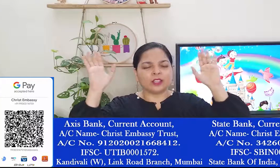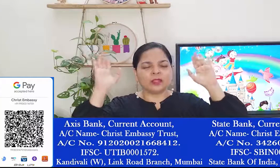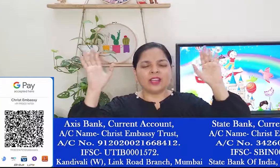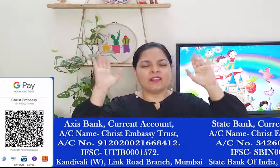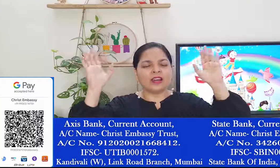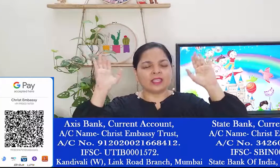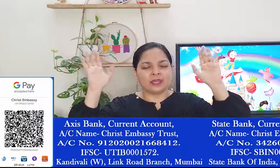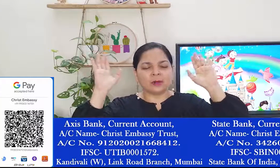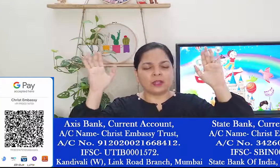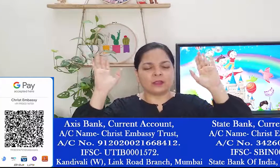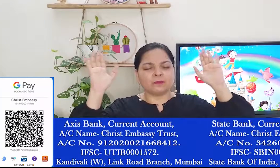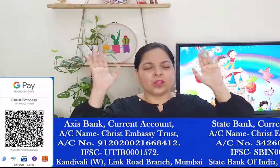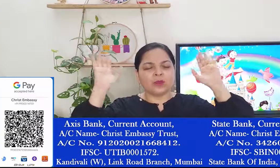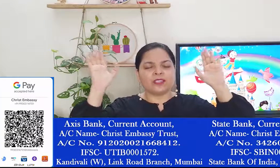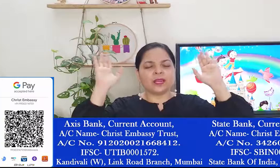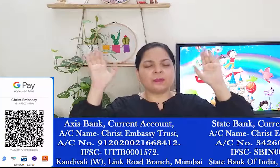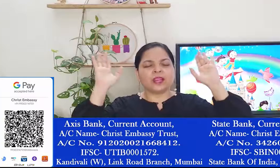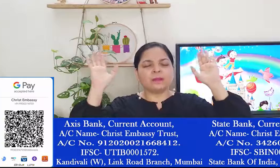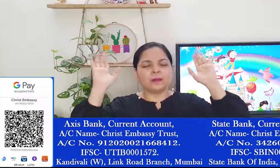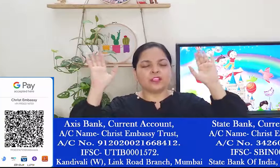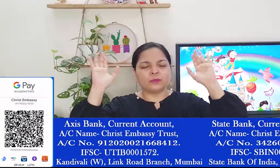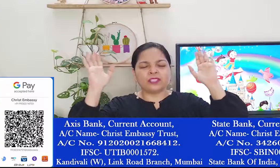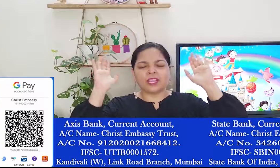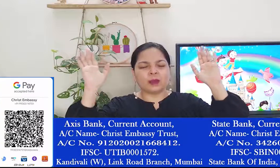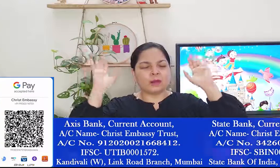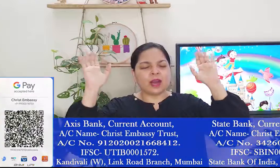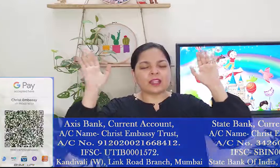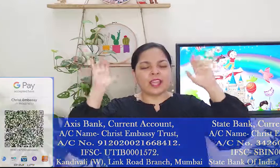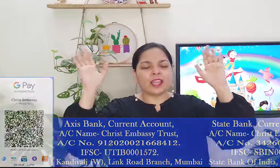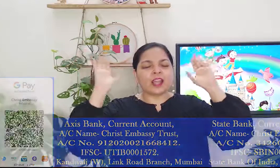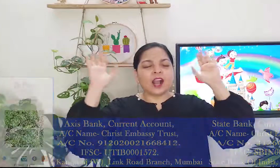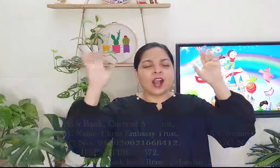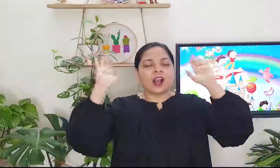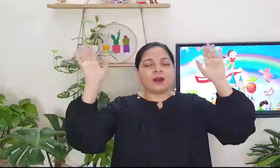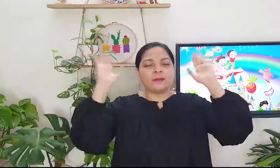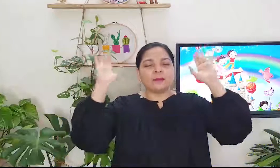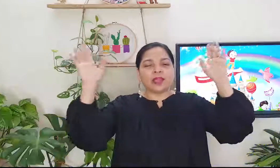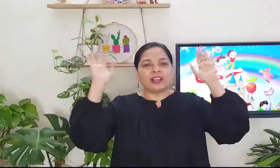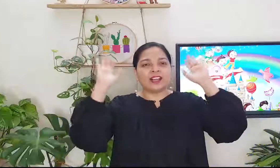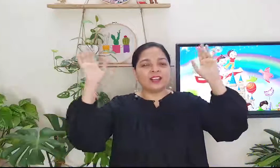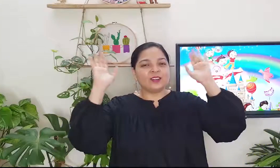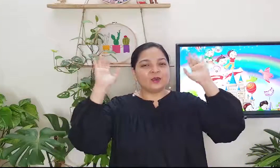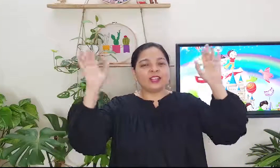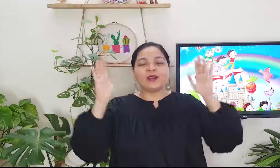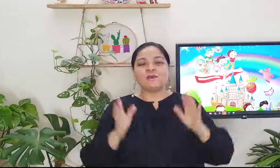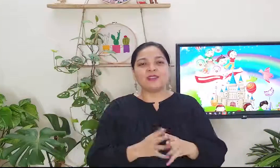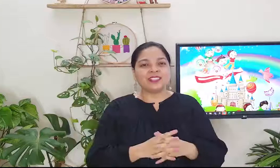প্রয়োজনীয় জিনিসকে মেটাচ্ছে। ধন্যবাদ প্রভু, এই প্রার্থনা যীশু খ্রিস্টের নামে চাইছি, আমেন। হ্যালেলুয়া, প্রেজ দ্য